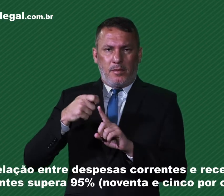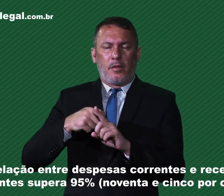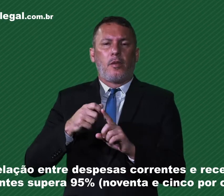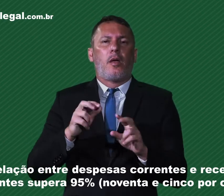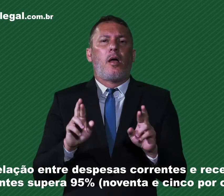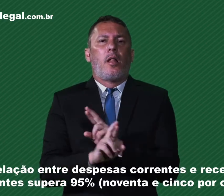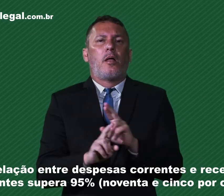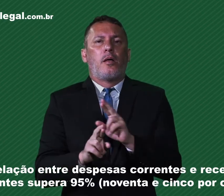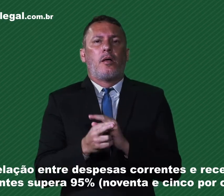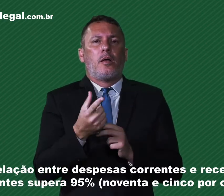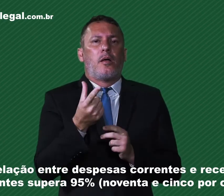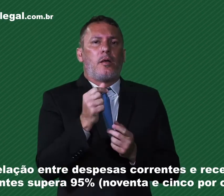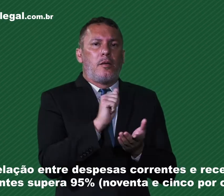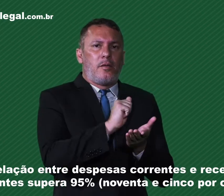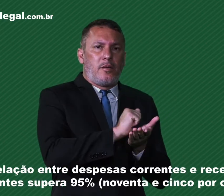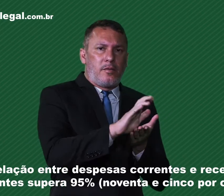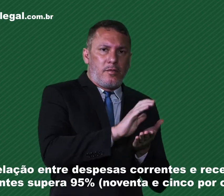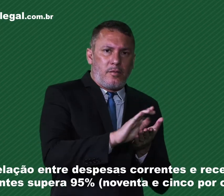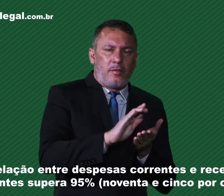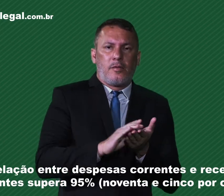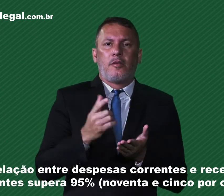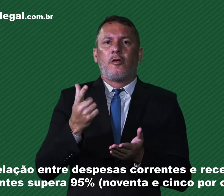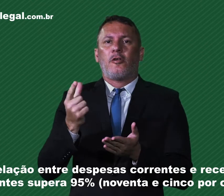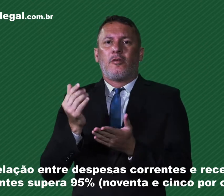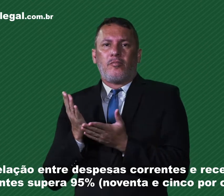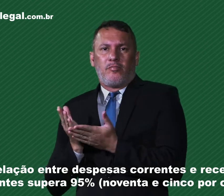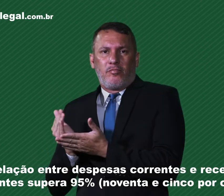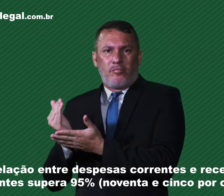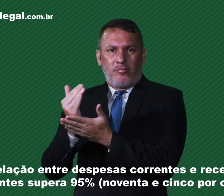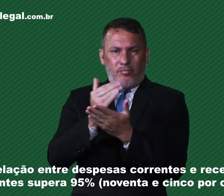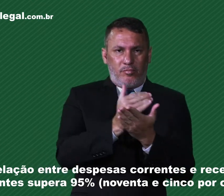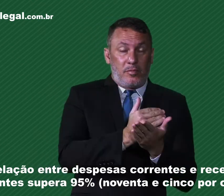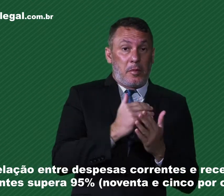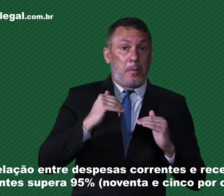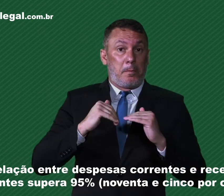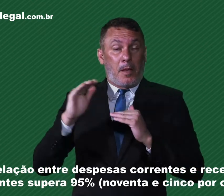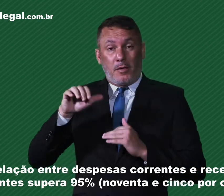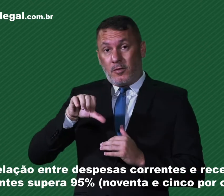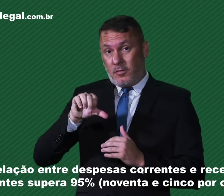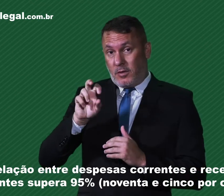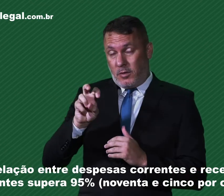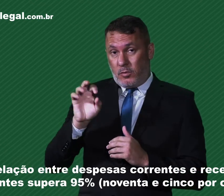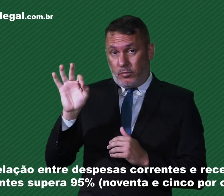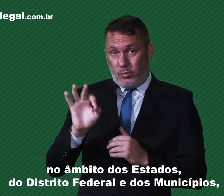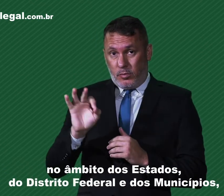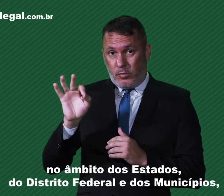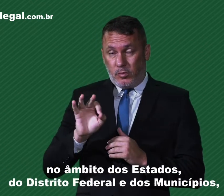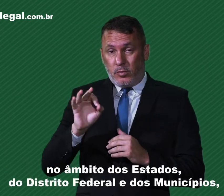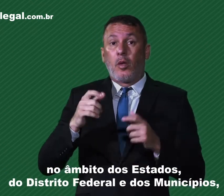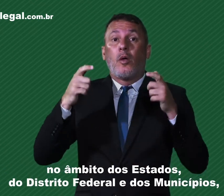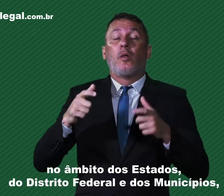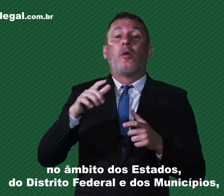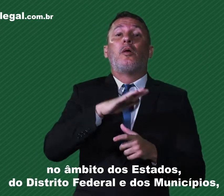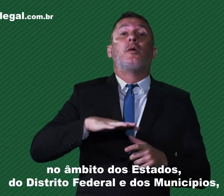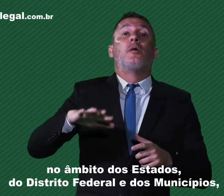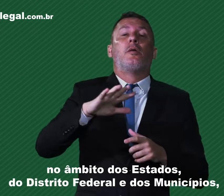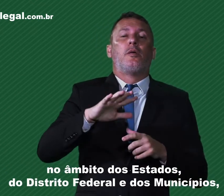relação entre despesas correntes e receitas correntes supera 95% no âmbito dos Estados